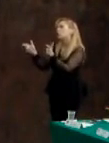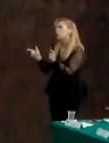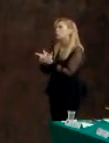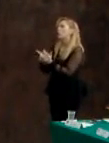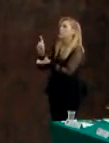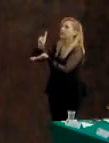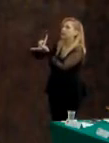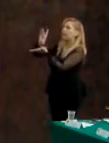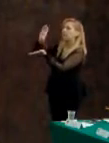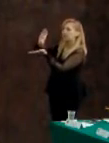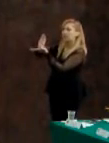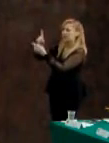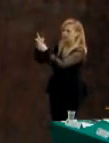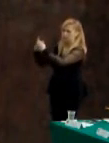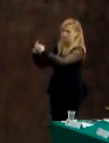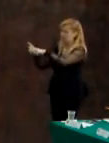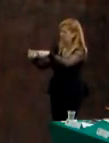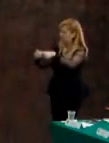alguna discapacidad.